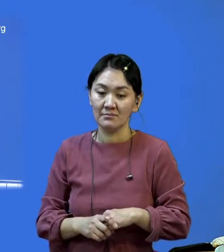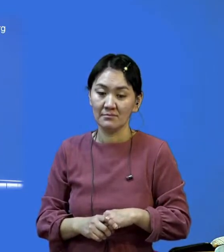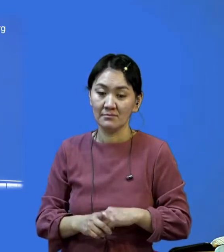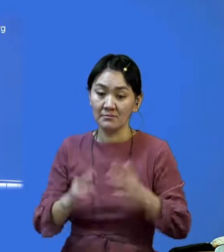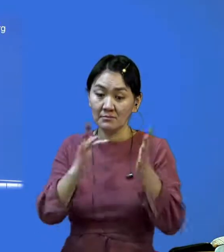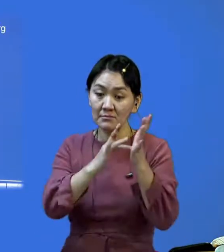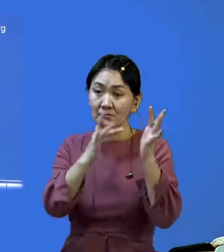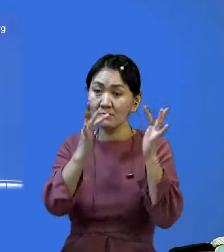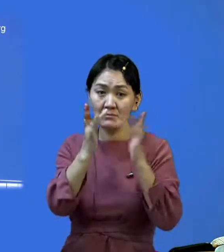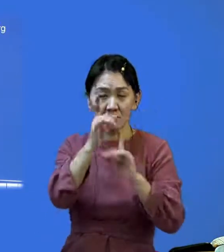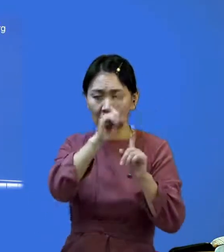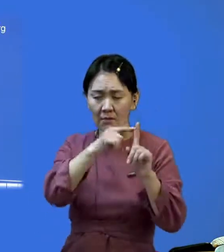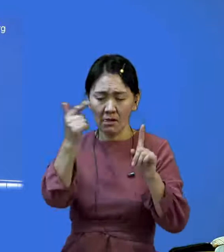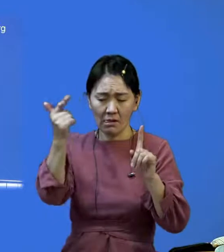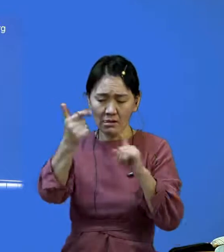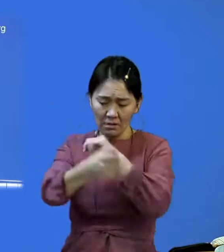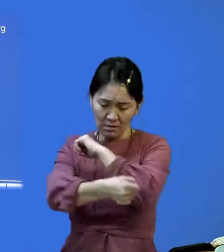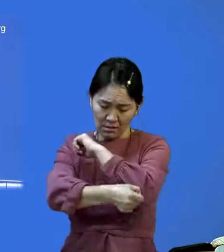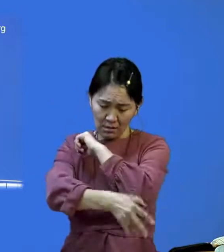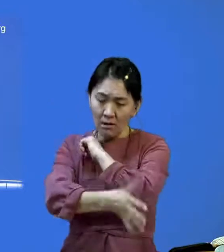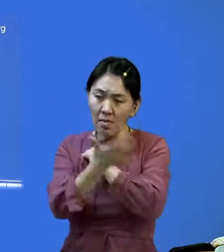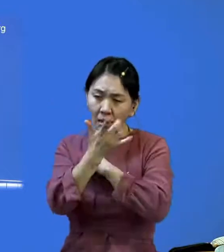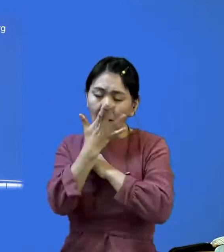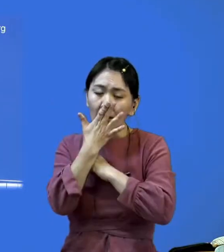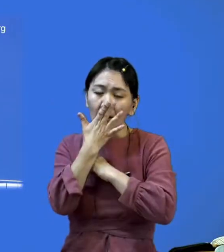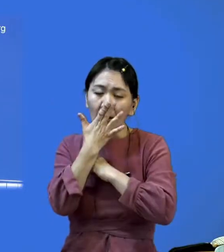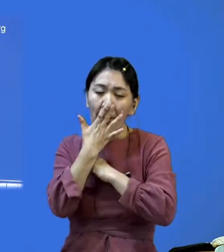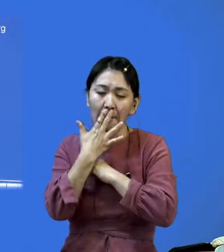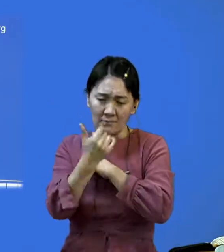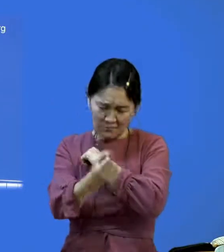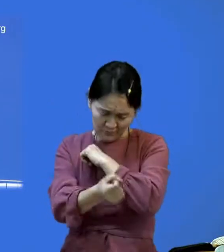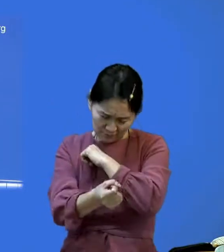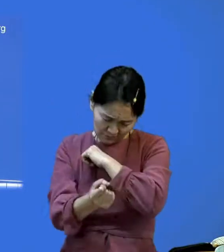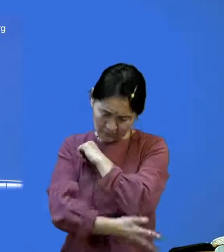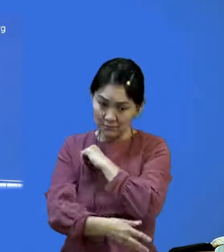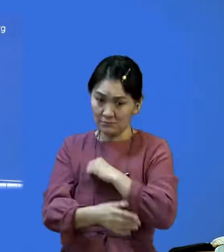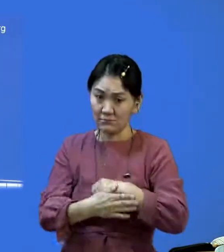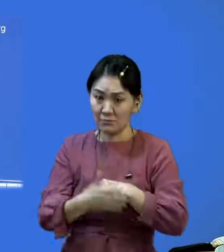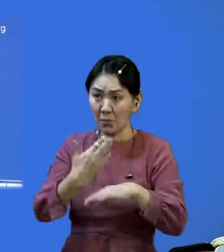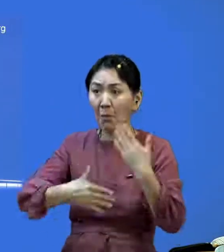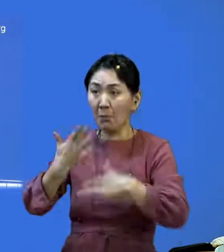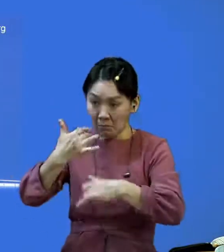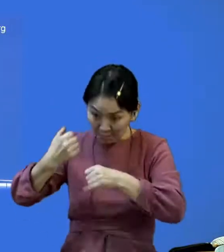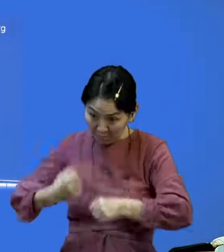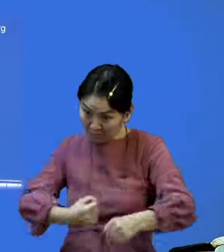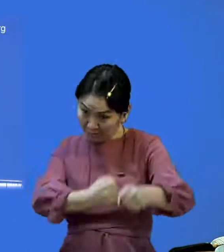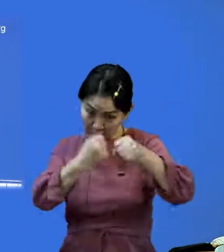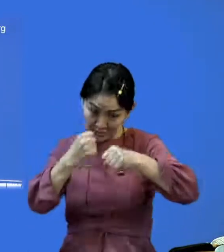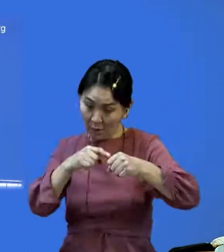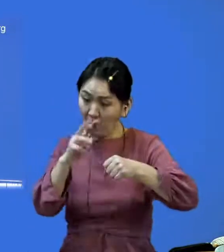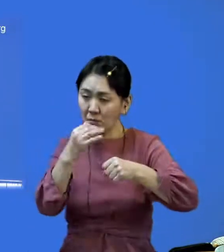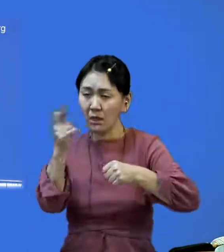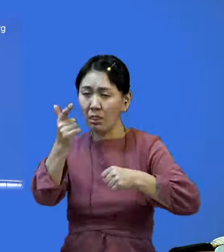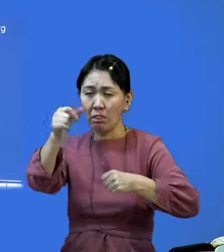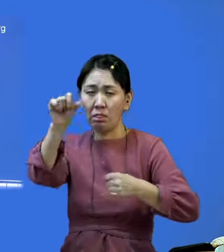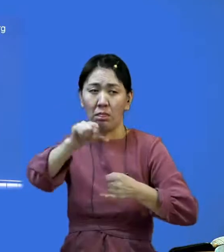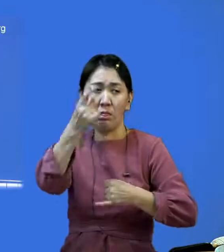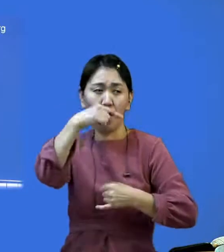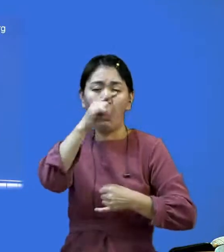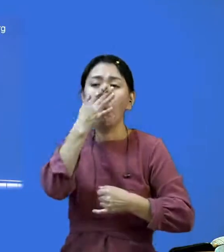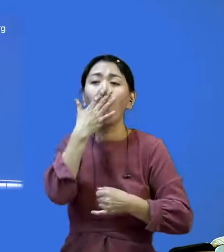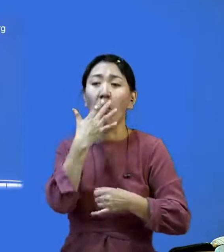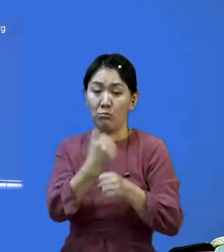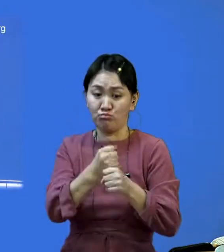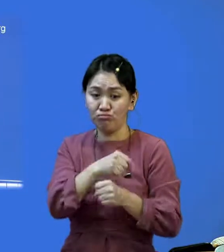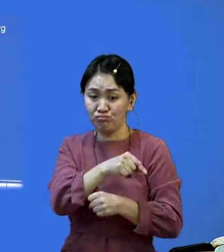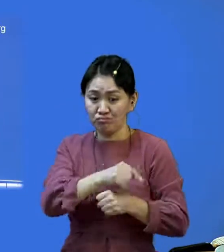Есүс эзэн ямар ядуу байсан бэ? Ядуу тухайн үед мужаан гэдэг нь дорд буурай ажил байсан. Дорд